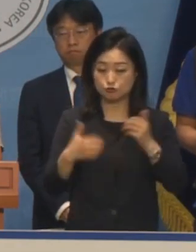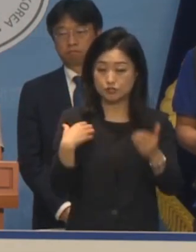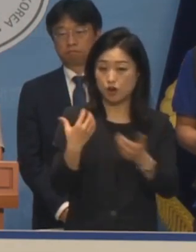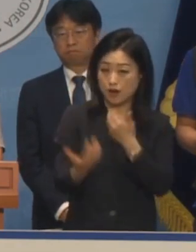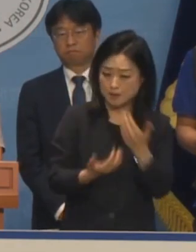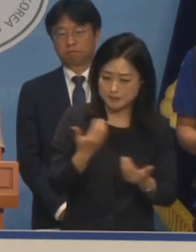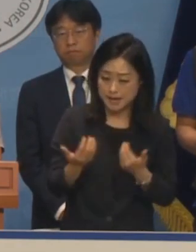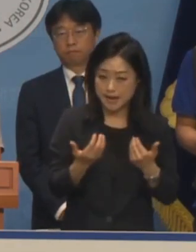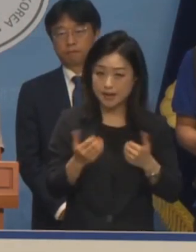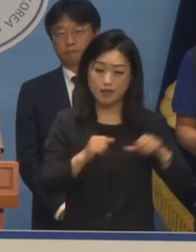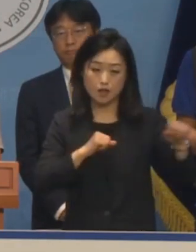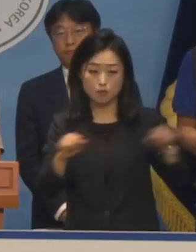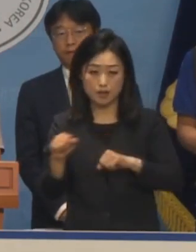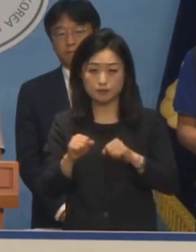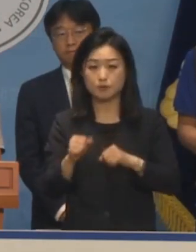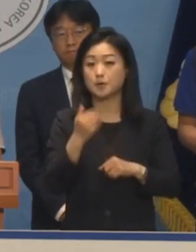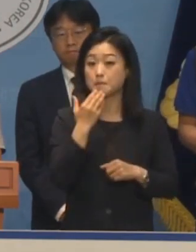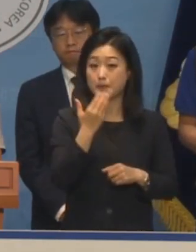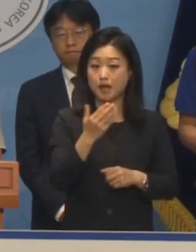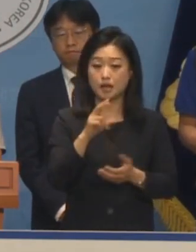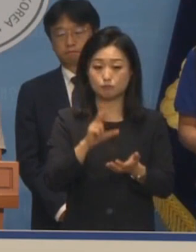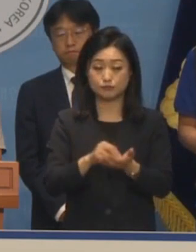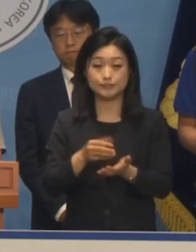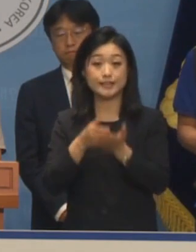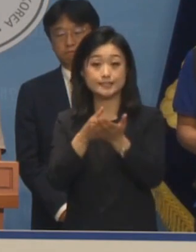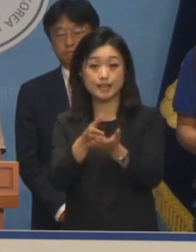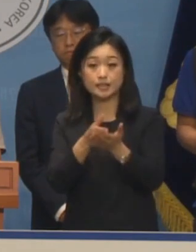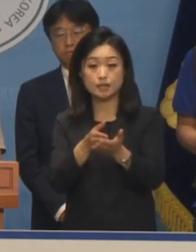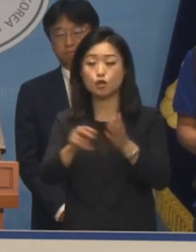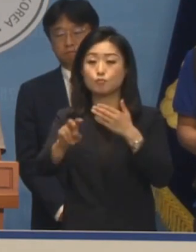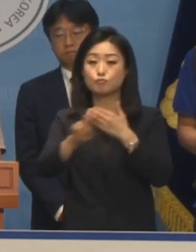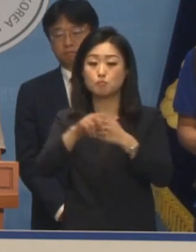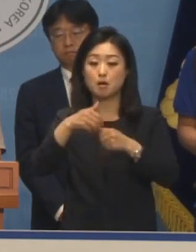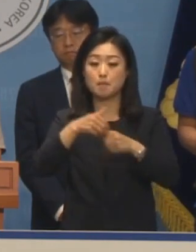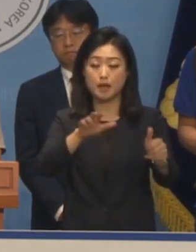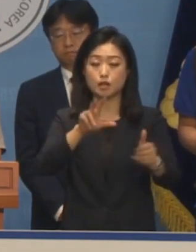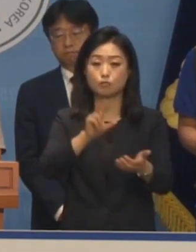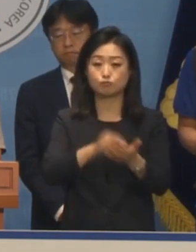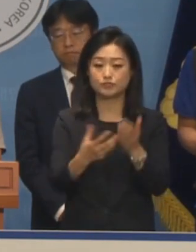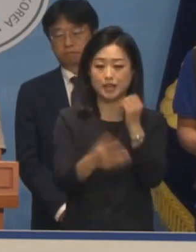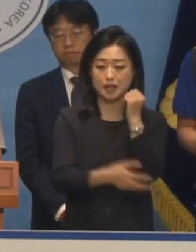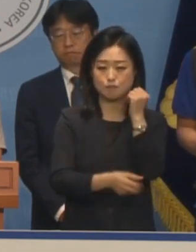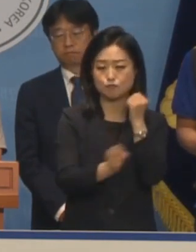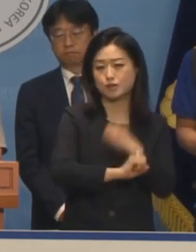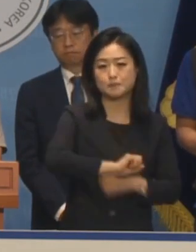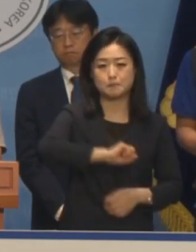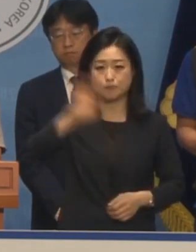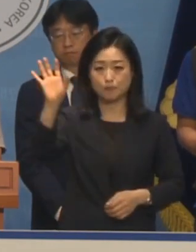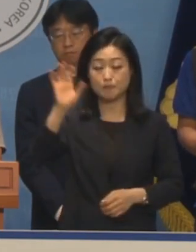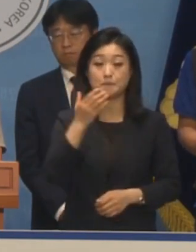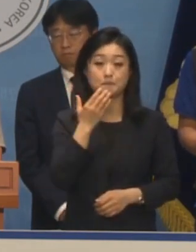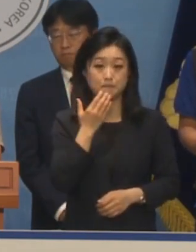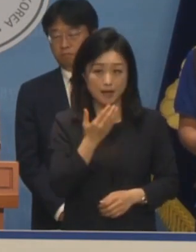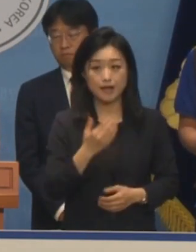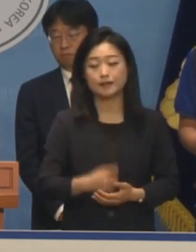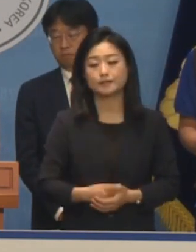등 의정 에서이 문제를 제기하여 불법파견 문제를 뿌리는데 압설